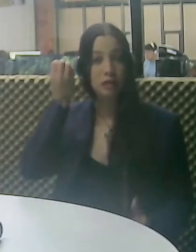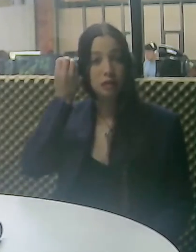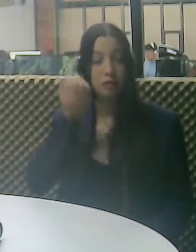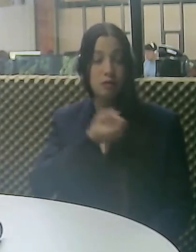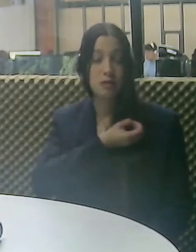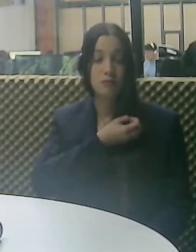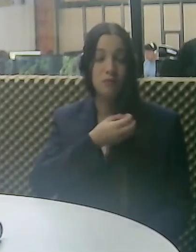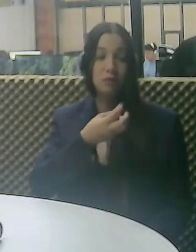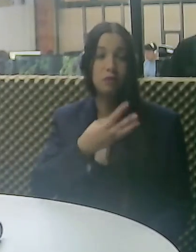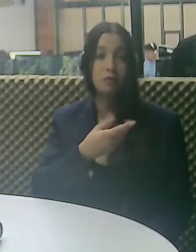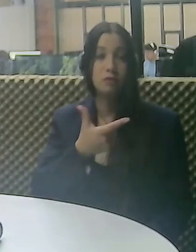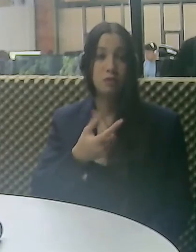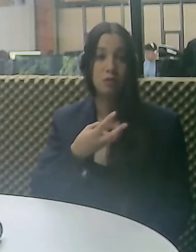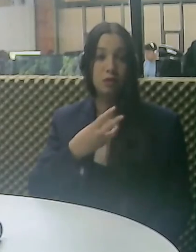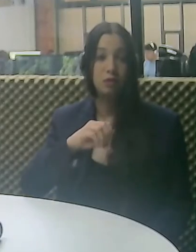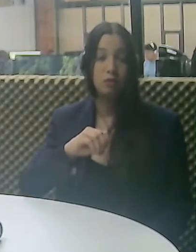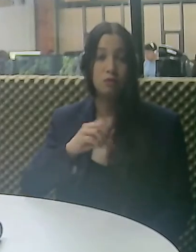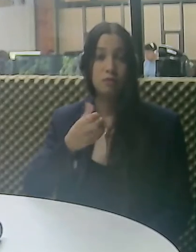telefone